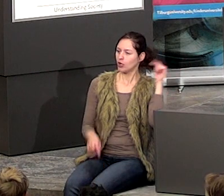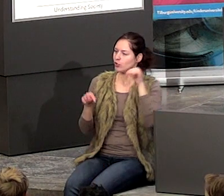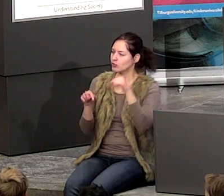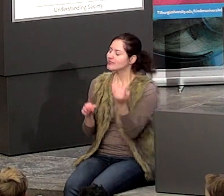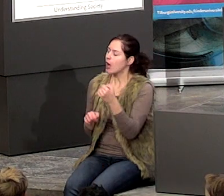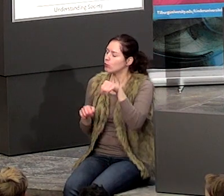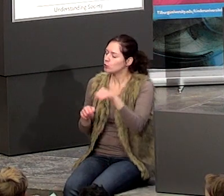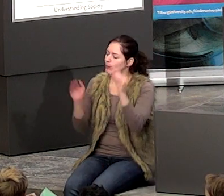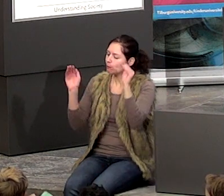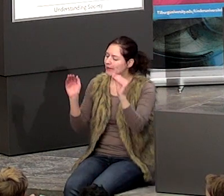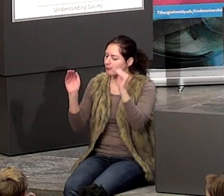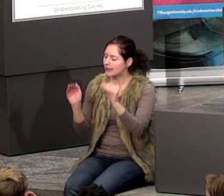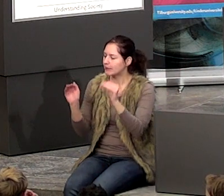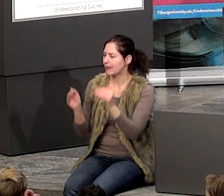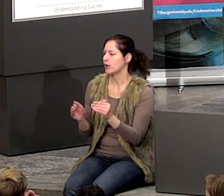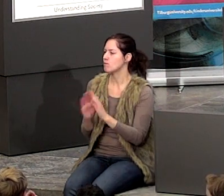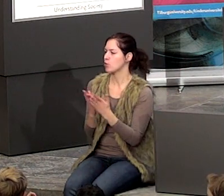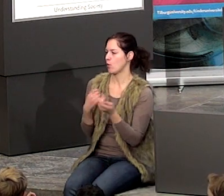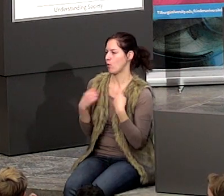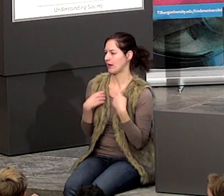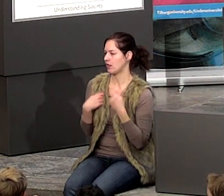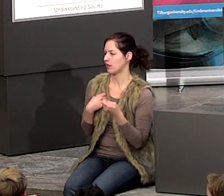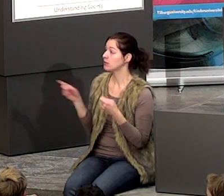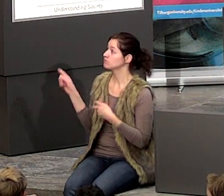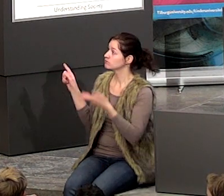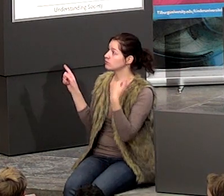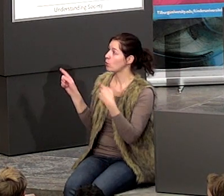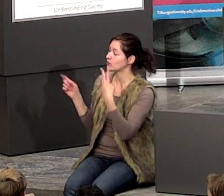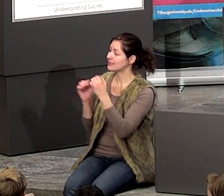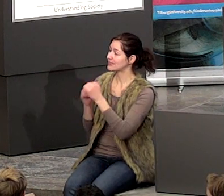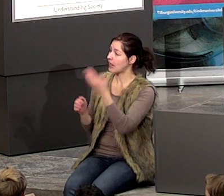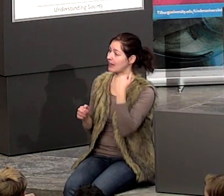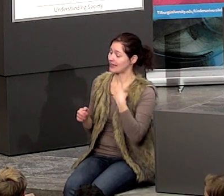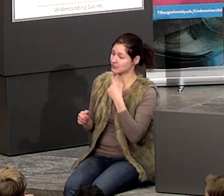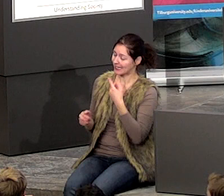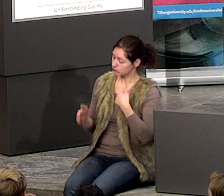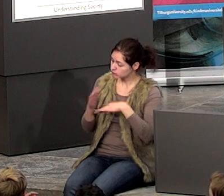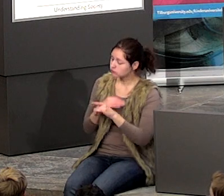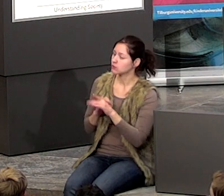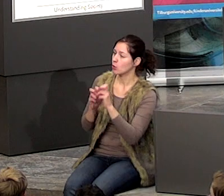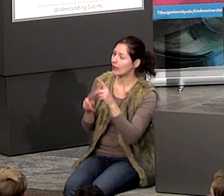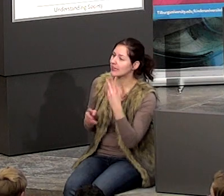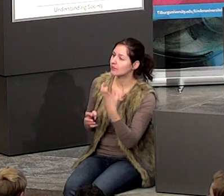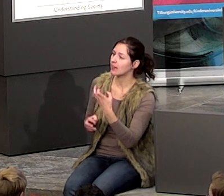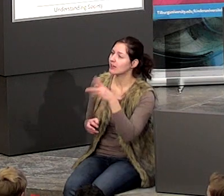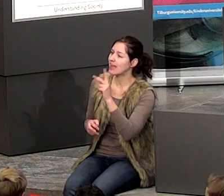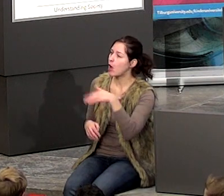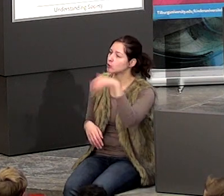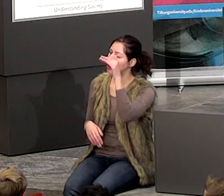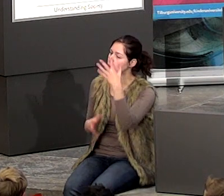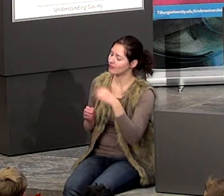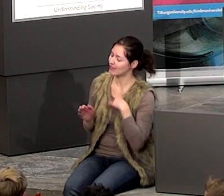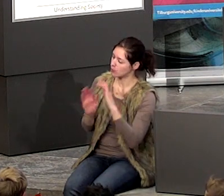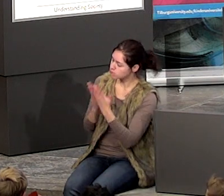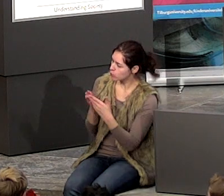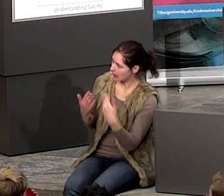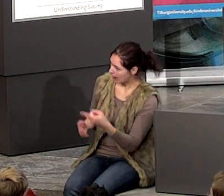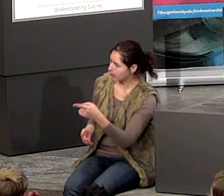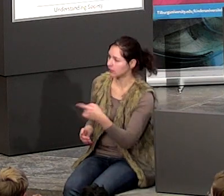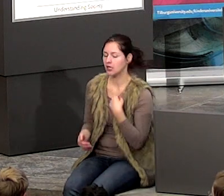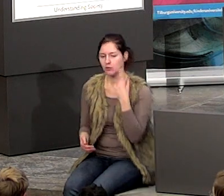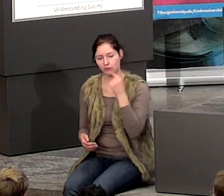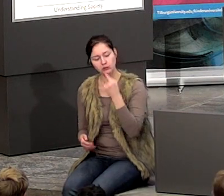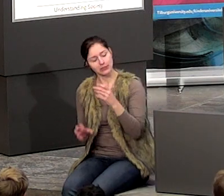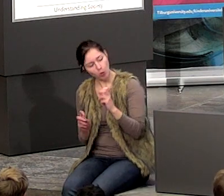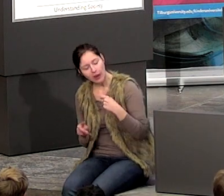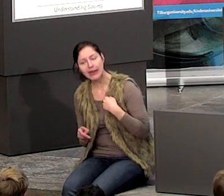Ja? En in die winkel 30 jaar geleden, als ik daar binnenliep, zei ik van, nou, ik wil graag dit en dit boek hebben. Ik wil een boek over Karel de Grote hebben. Ze zei, goh, als u een boek over Karel de Grote, dan heb ik